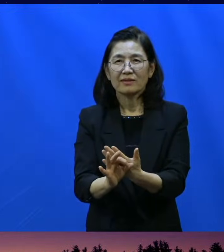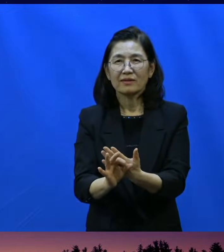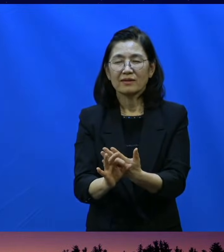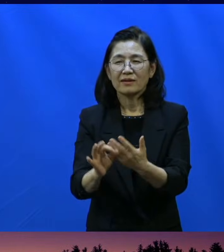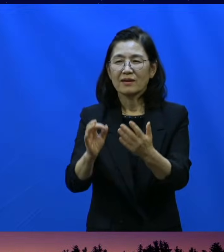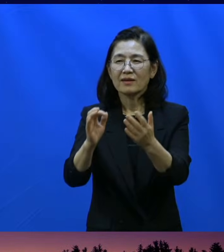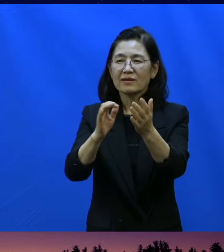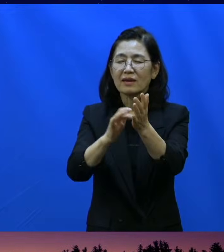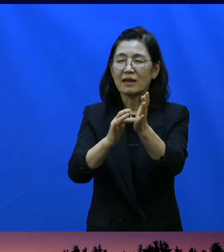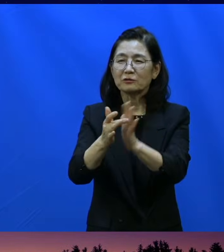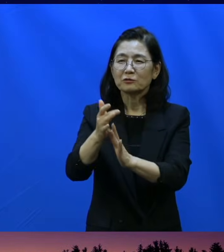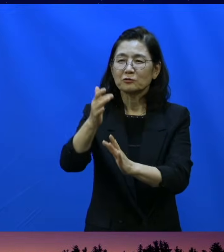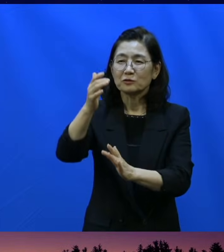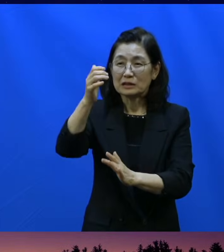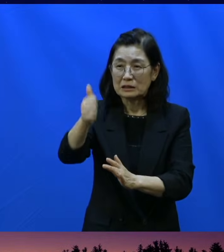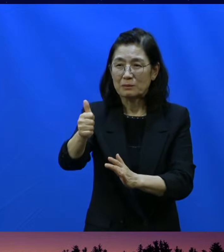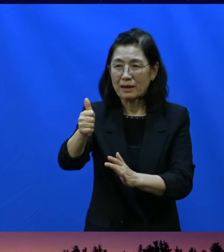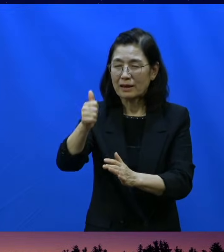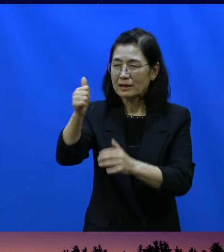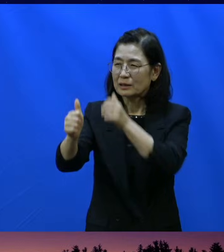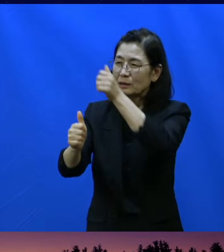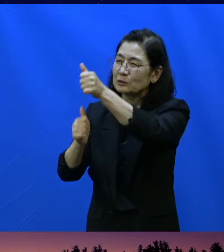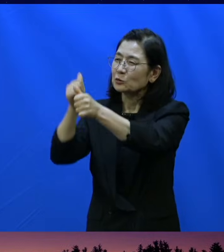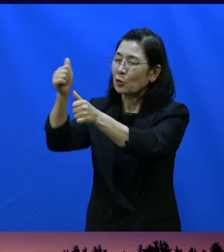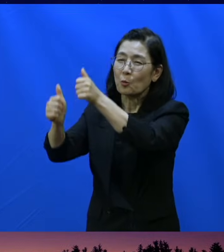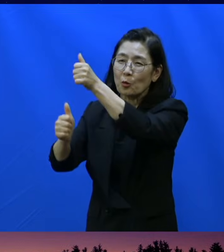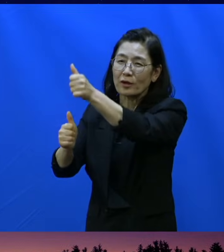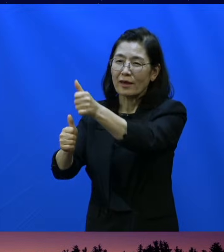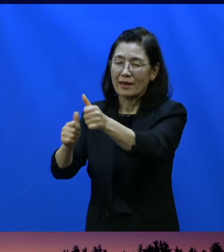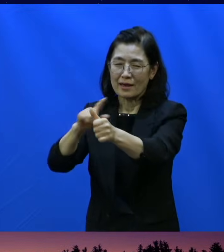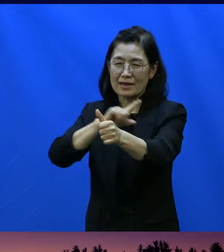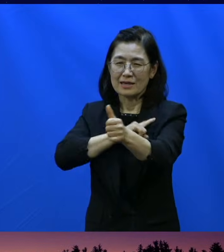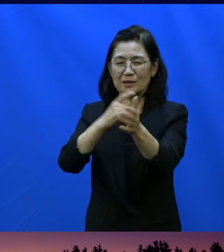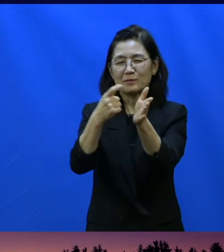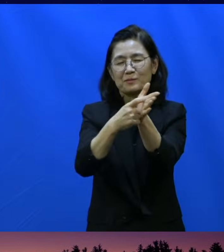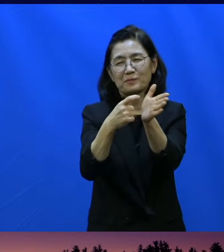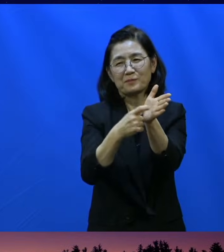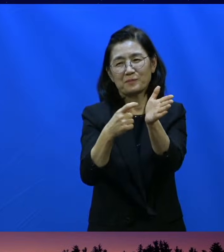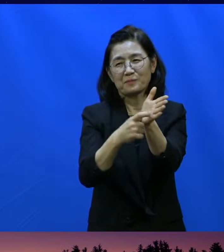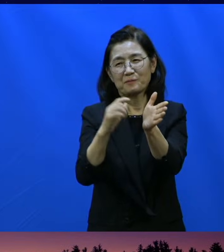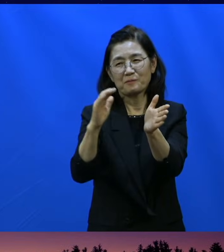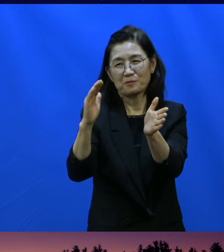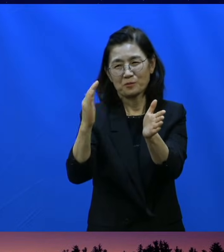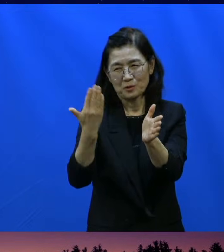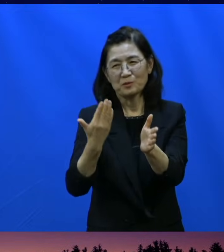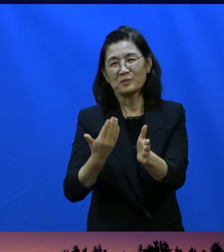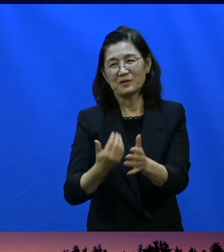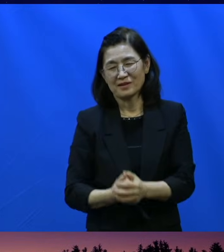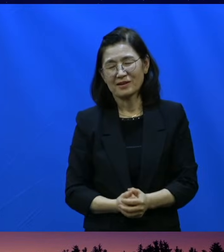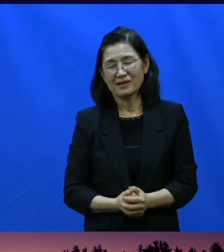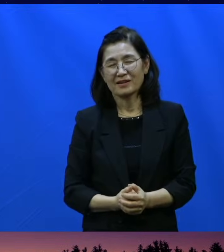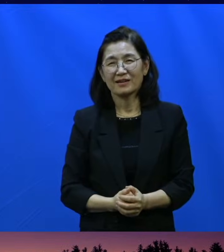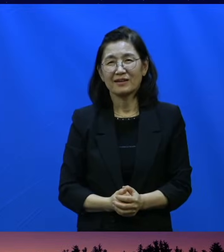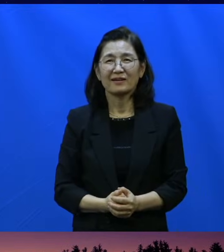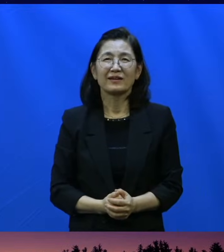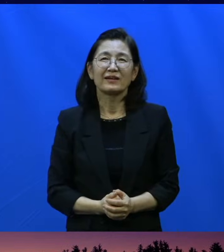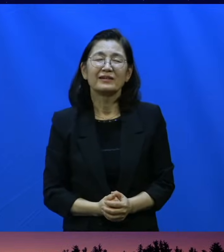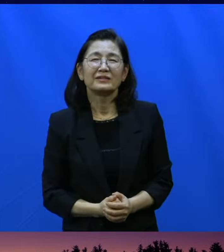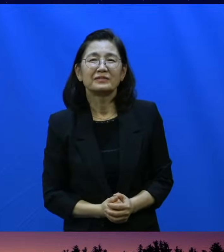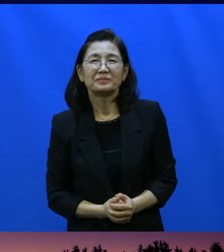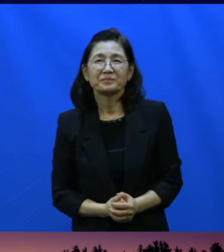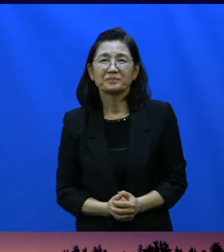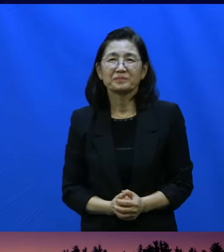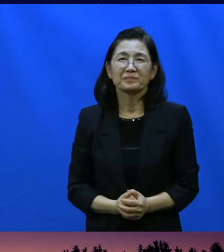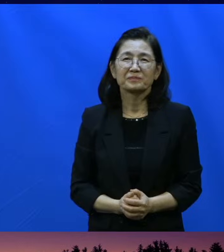그 모든 것을 덮고도 남는 메시아 예수 그리스도의 탄생의 계보에도 들어가는